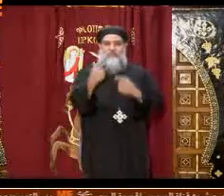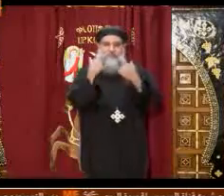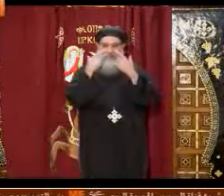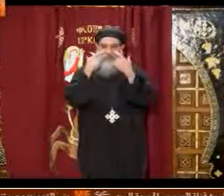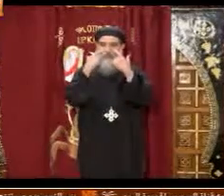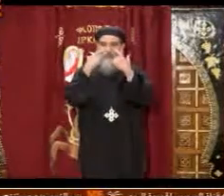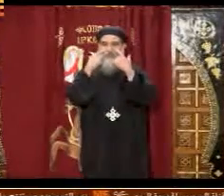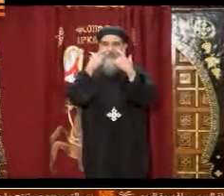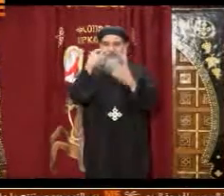أشوفه